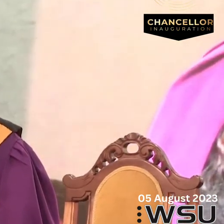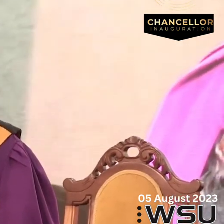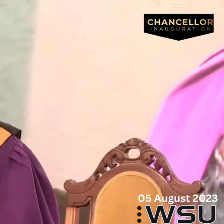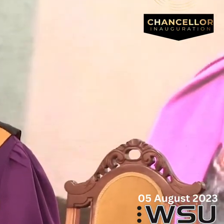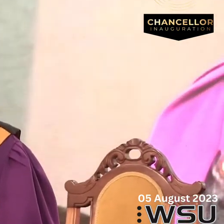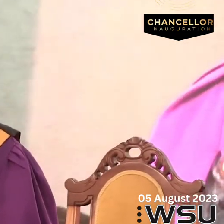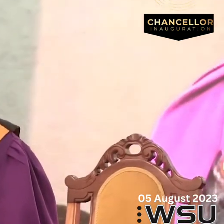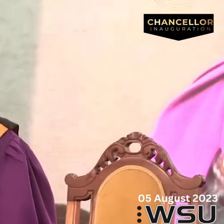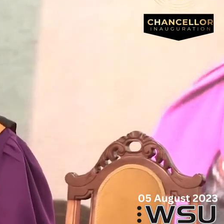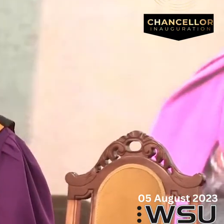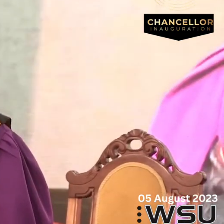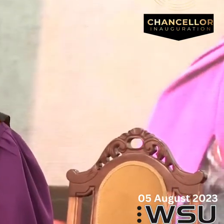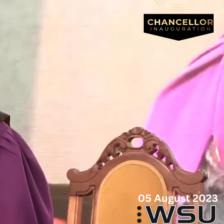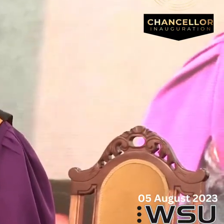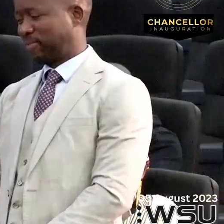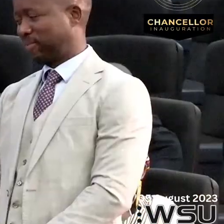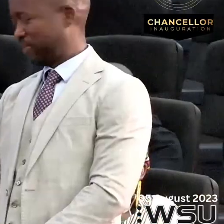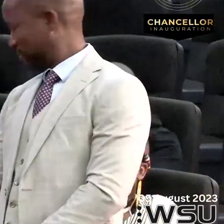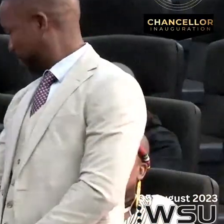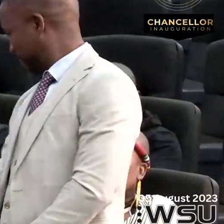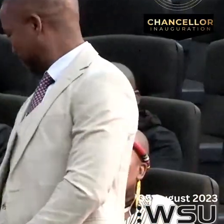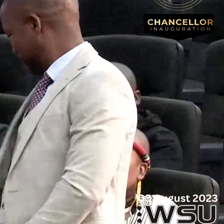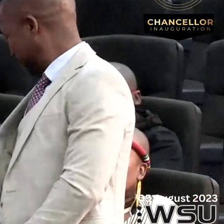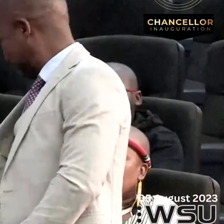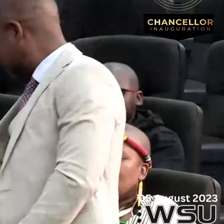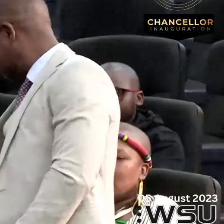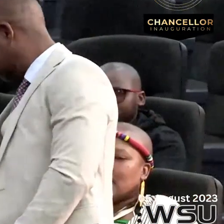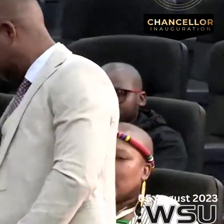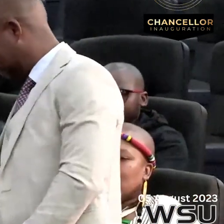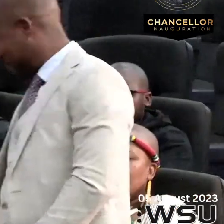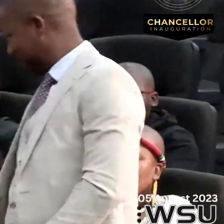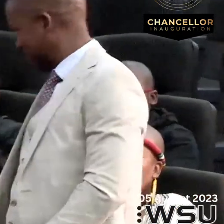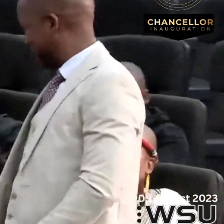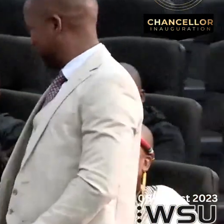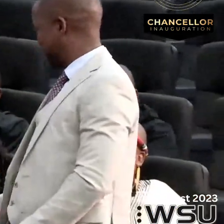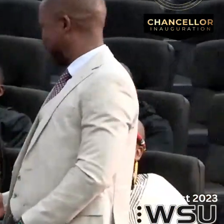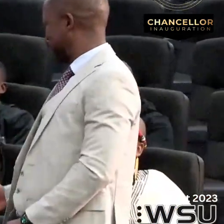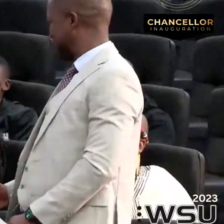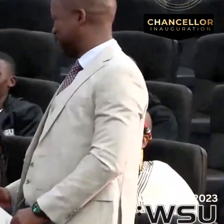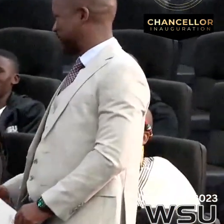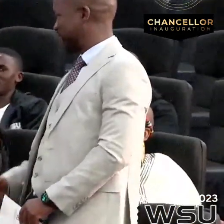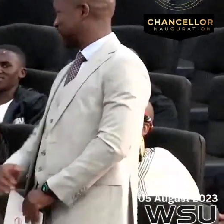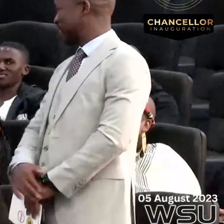ungutata ke wabantwana babini umasa phakama masa